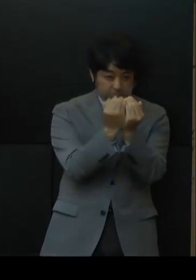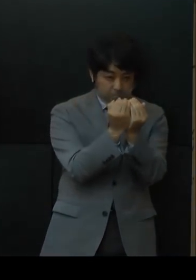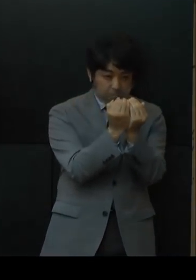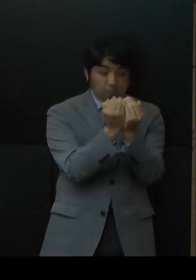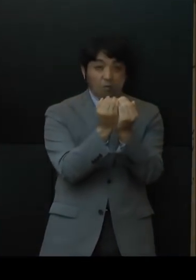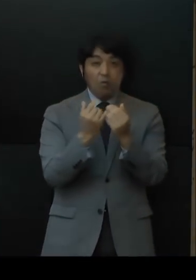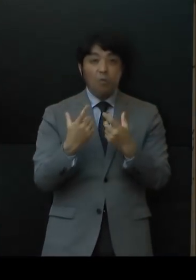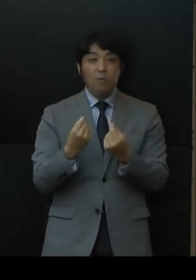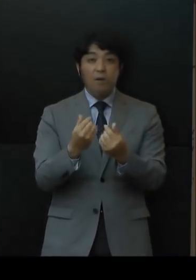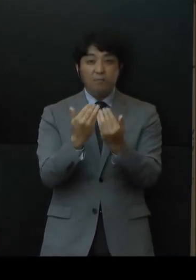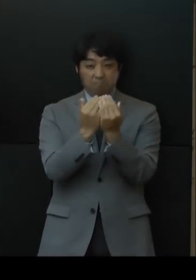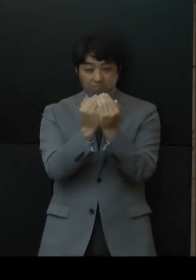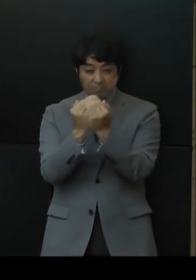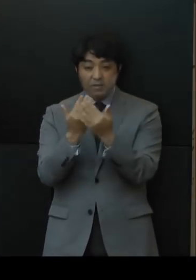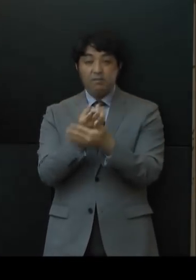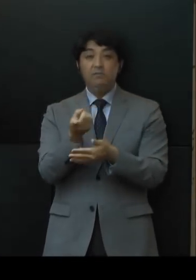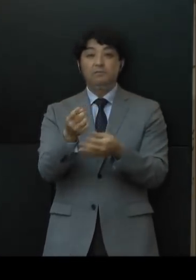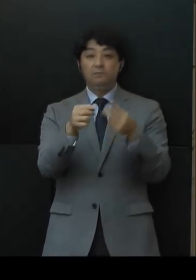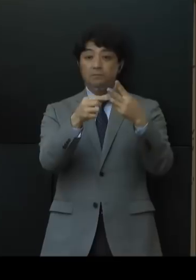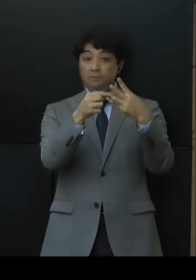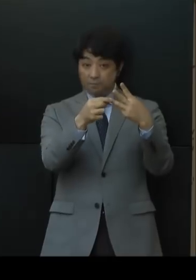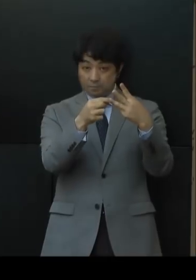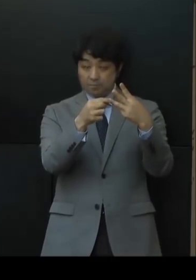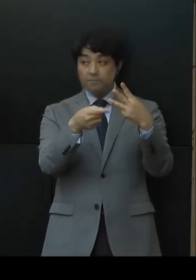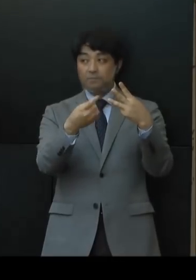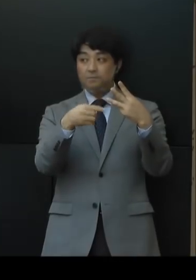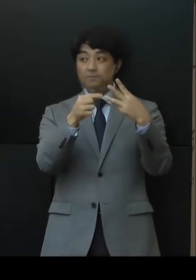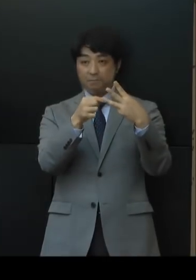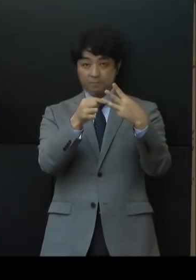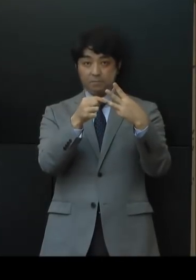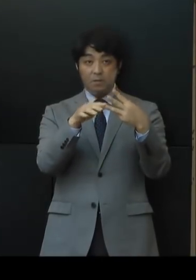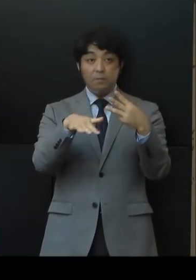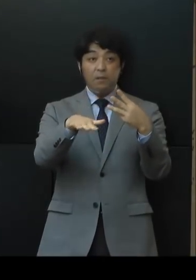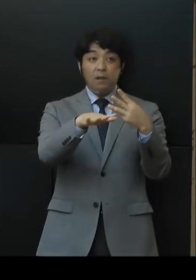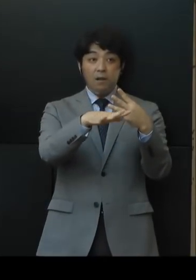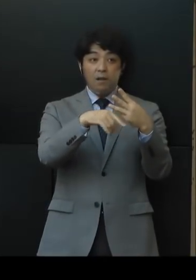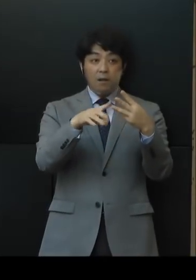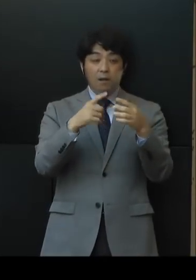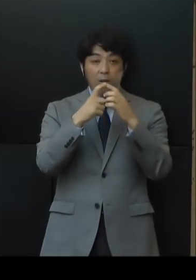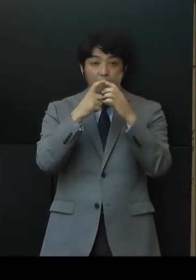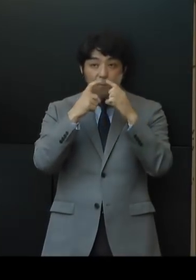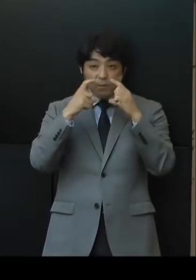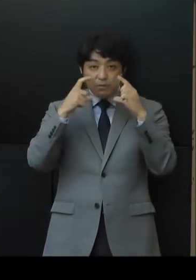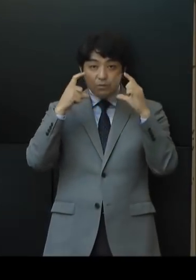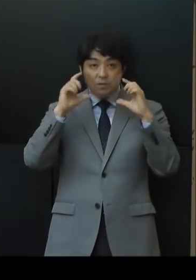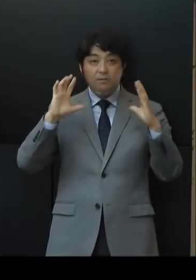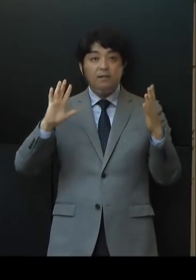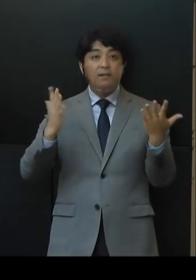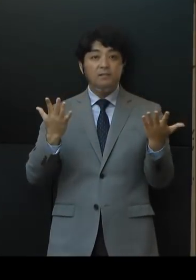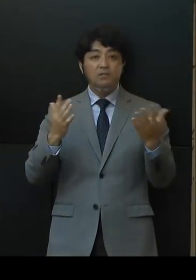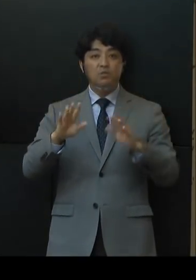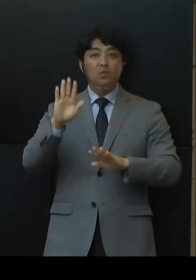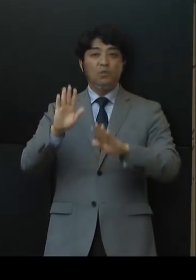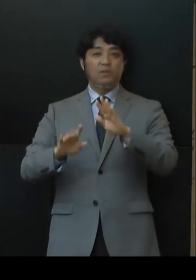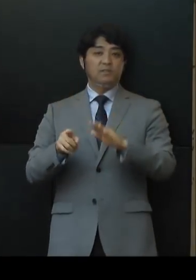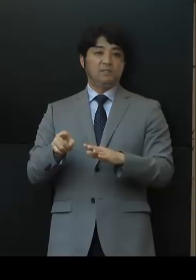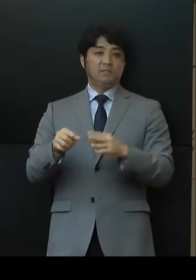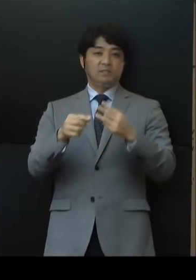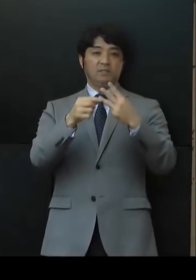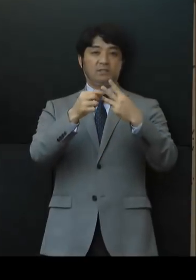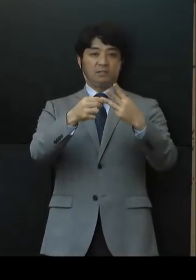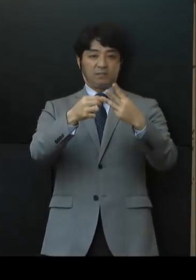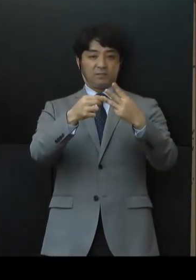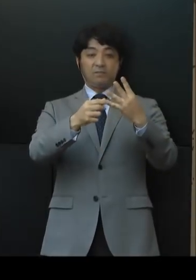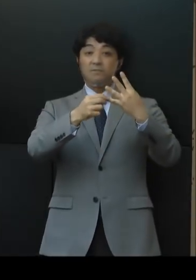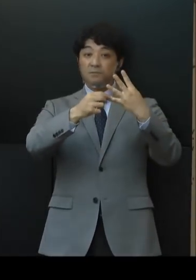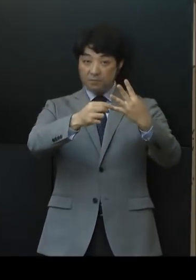になっているということ。三つ、全員が必ずしもマスクをしていないということ。